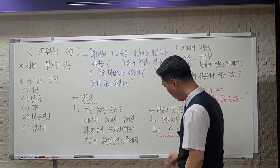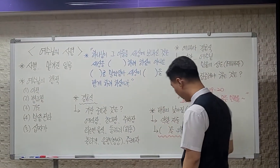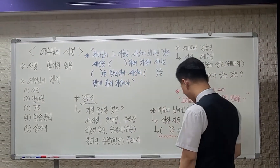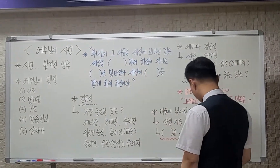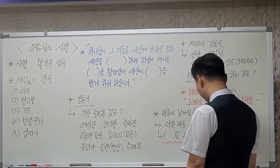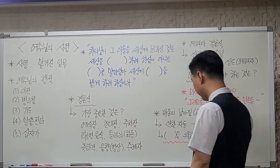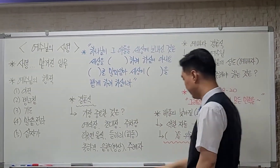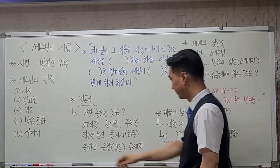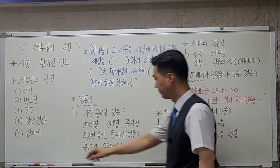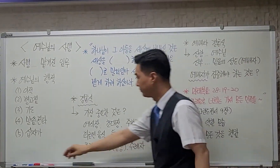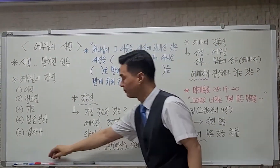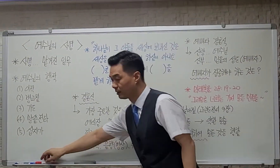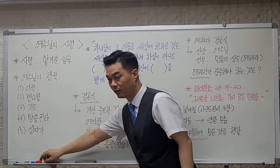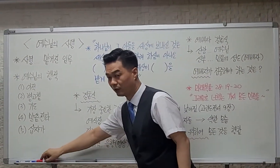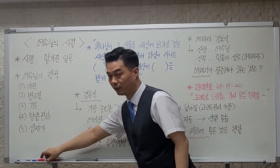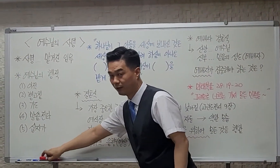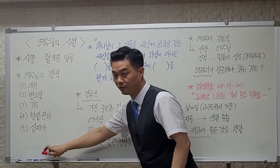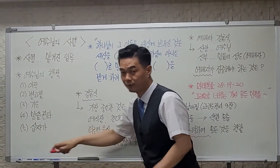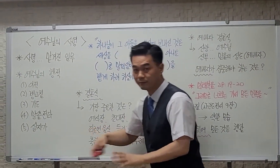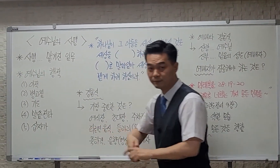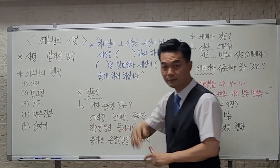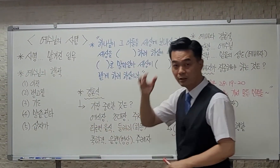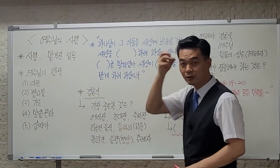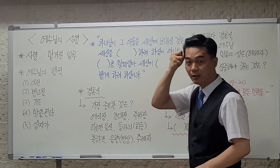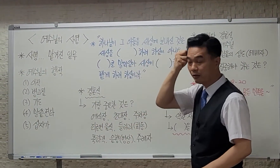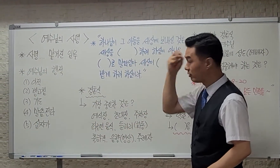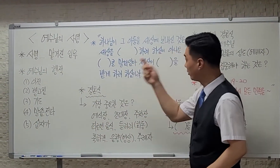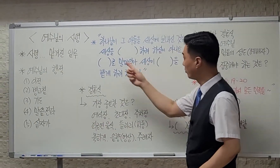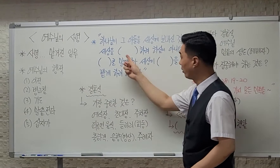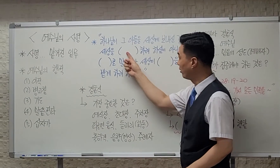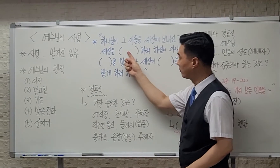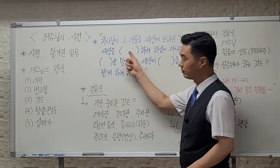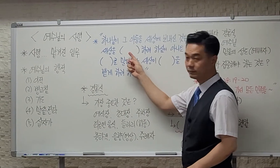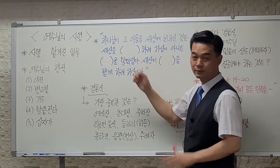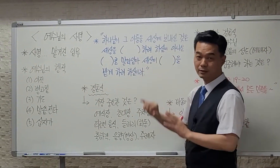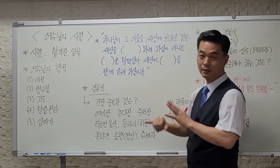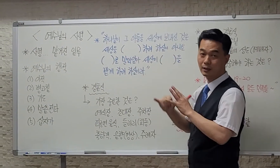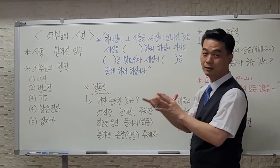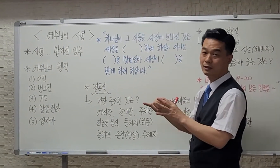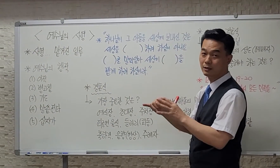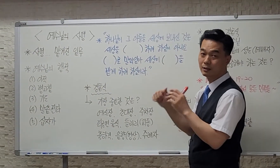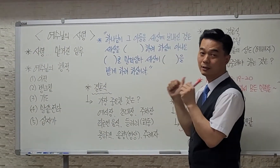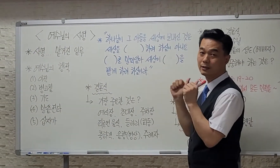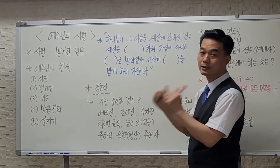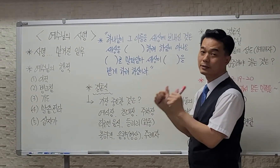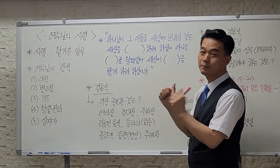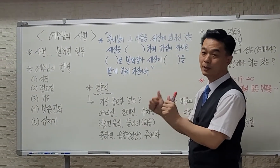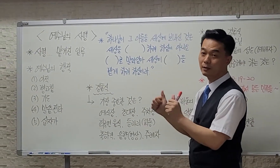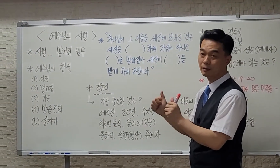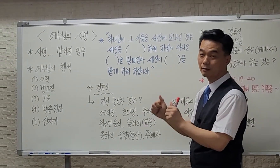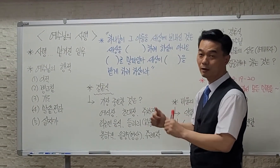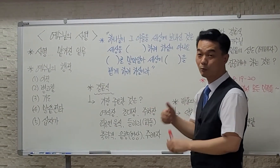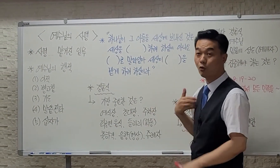뭐였어요? 기억나세요? 기억나요? 여기 뭐예요? 세상을 심판. 모르는